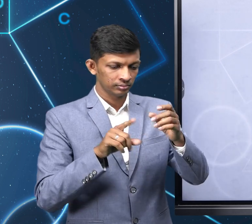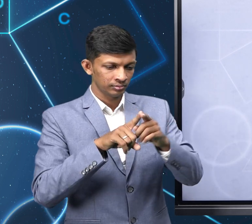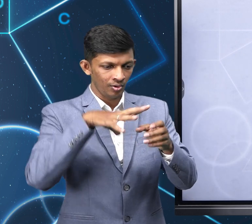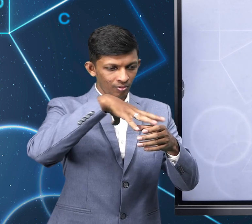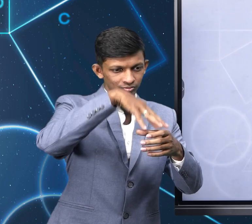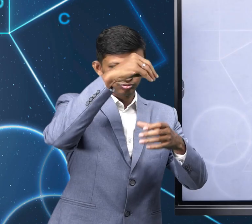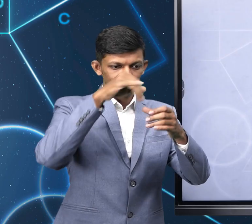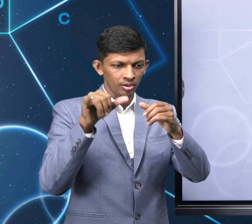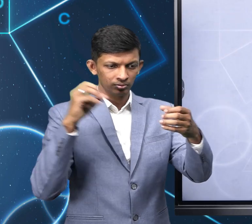सावली,